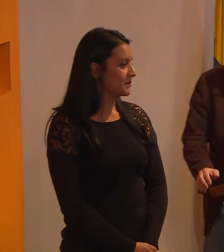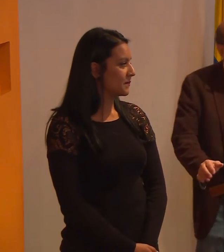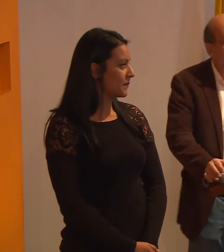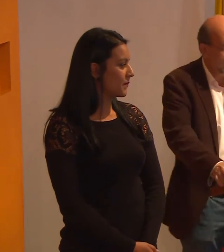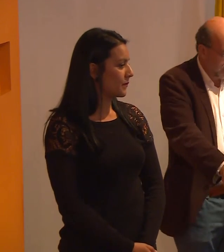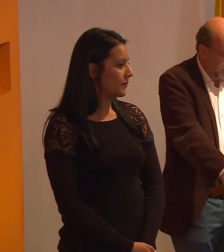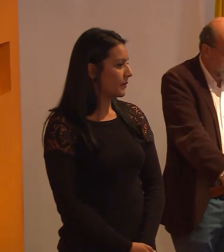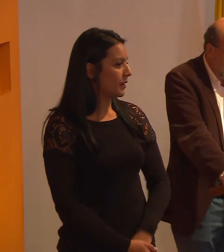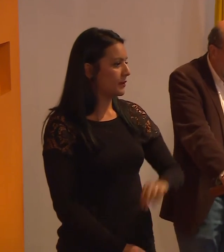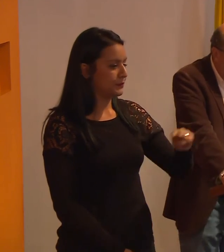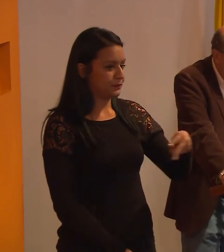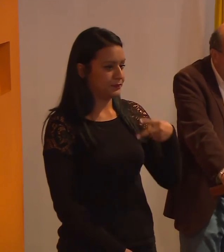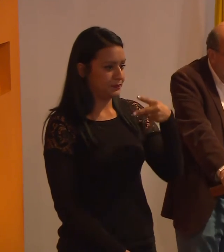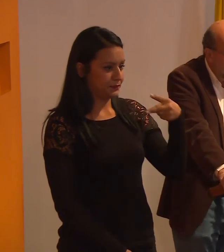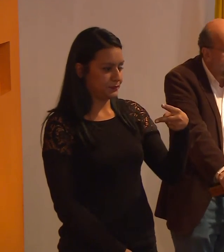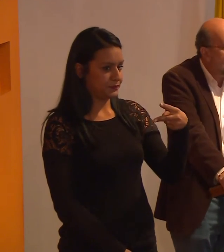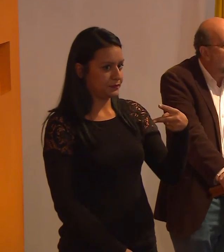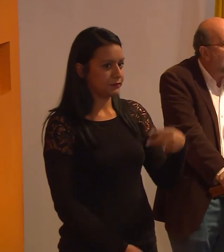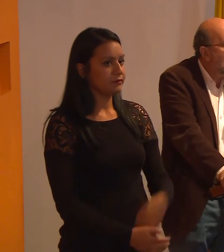Dos,